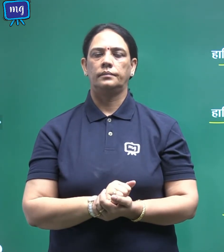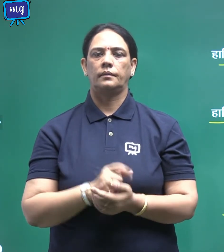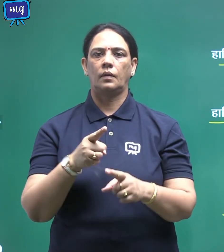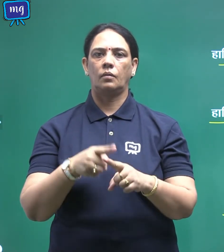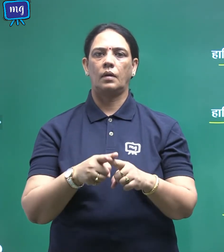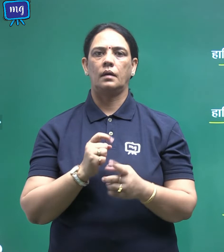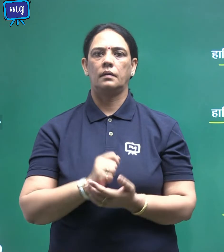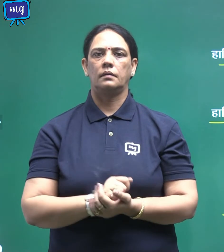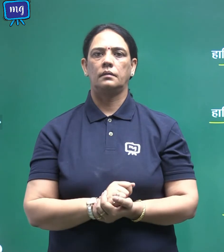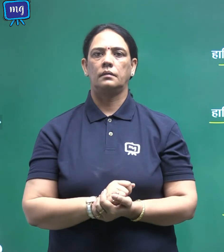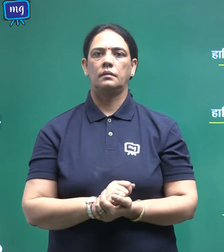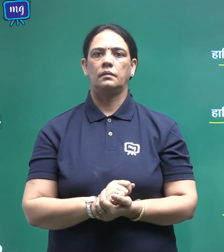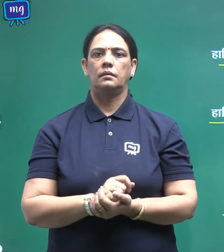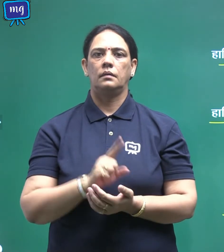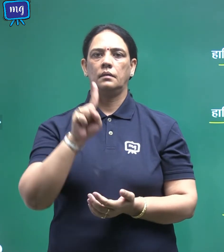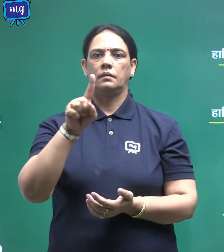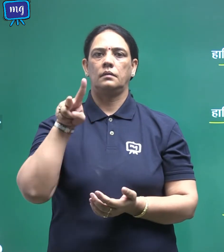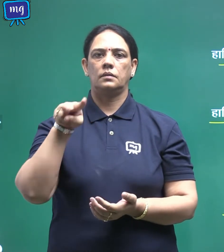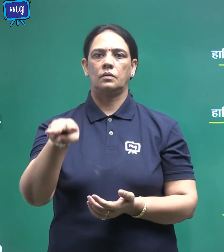गुणा 100।